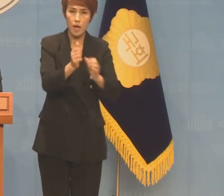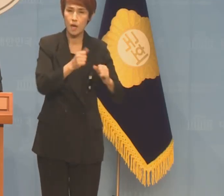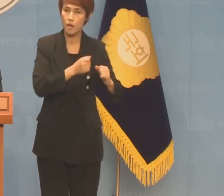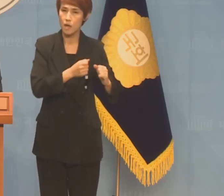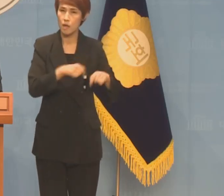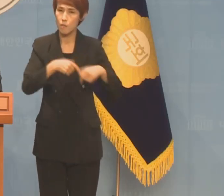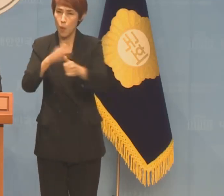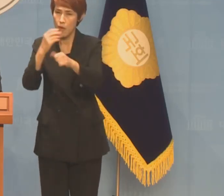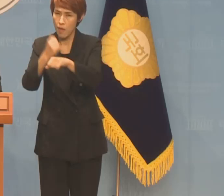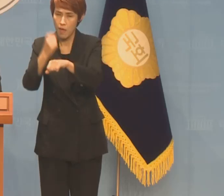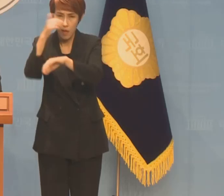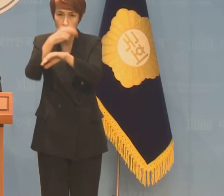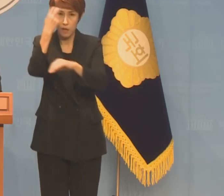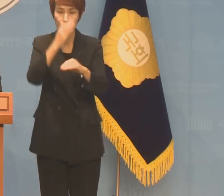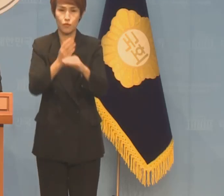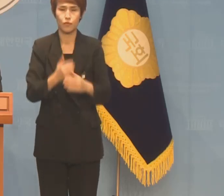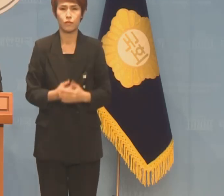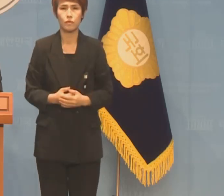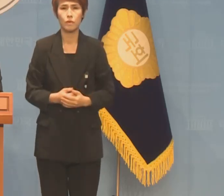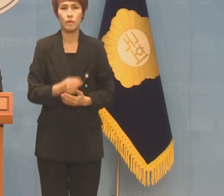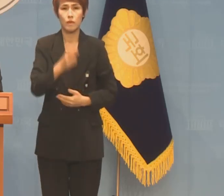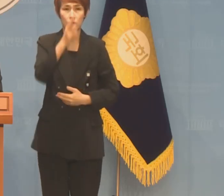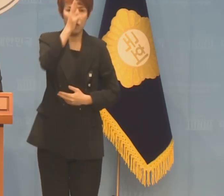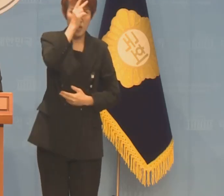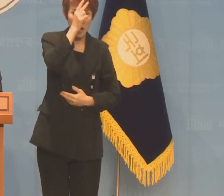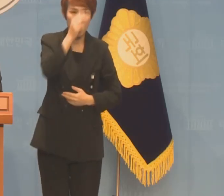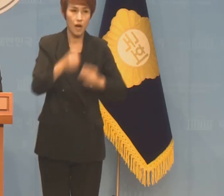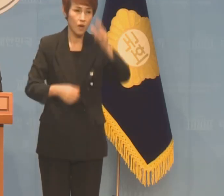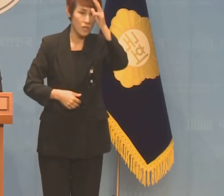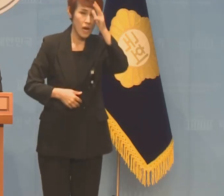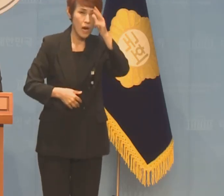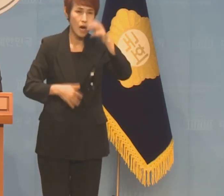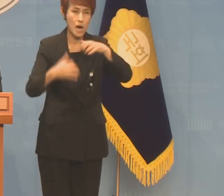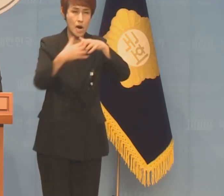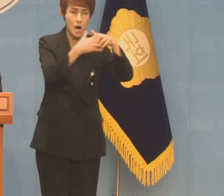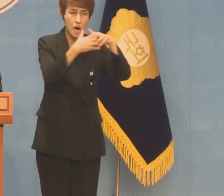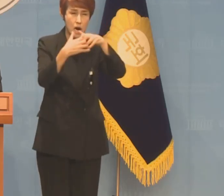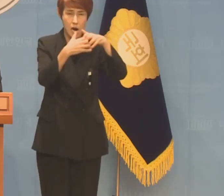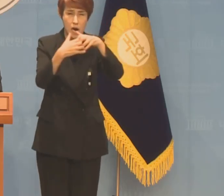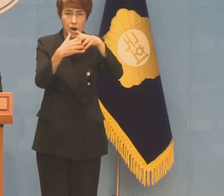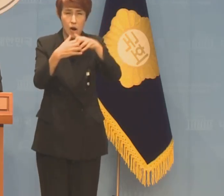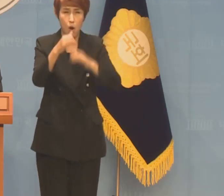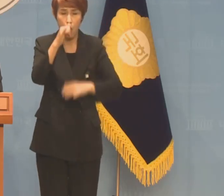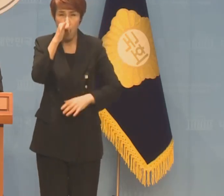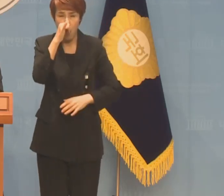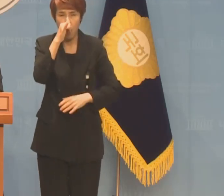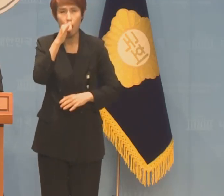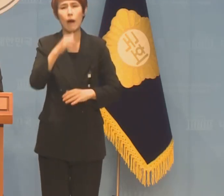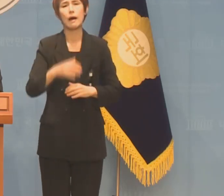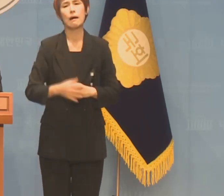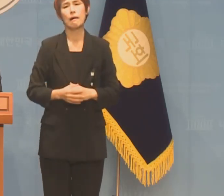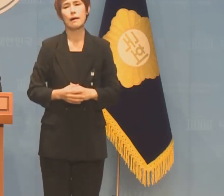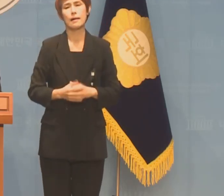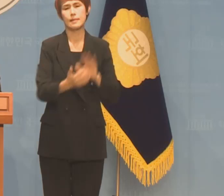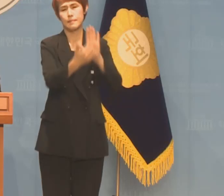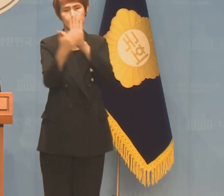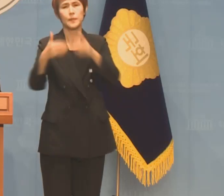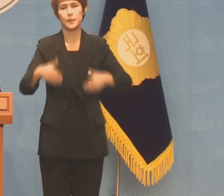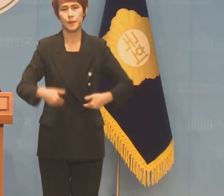때문입니다. 뚫으려는 경찰과 막으려는 경찰 간의 비극적 충돌은 원천적으로 차단해야